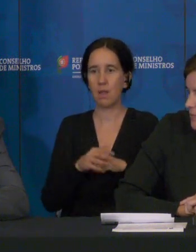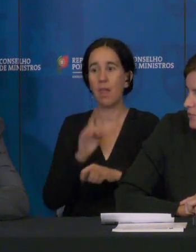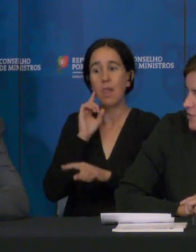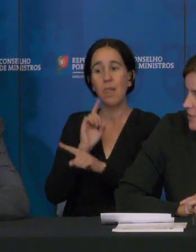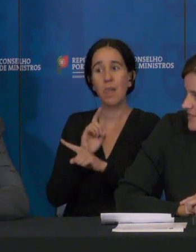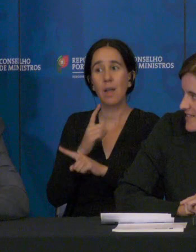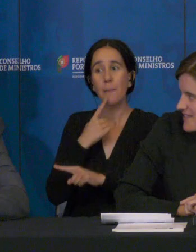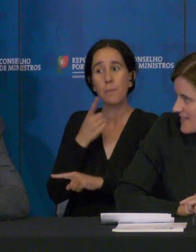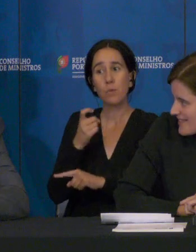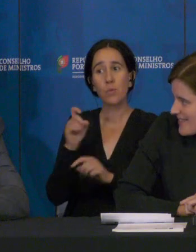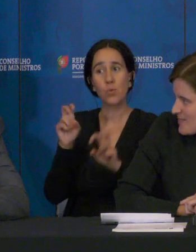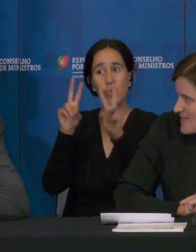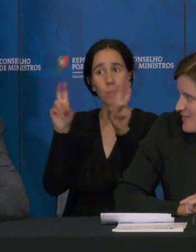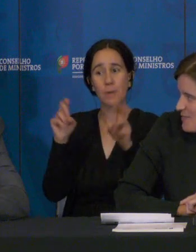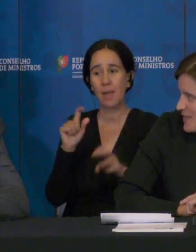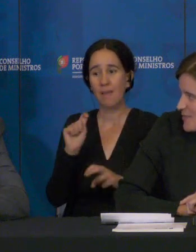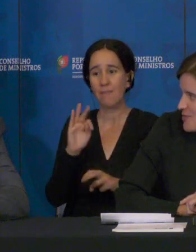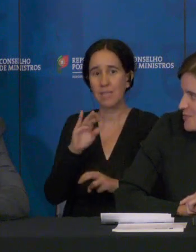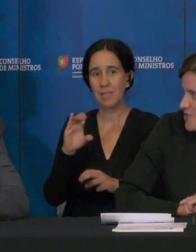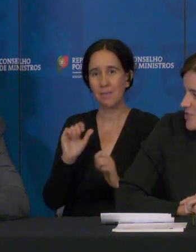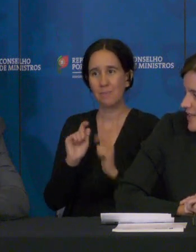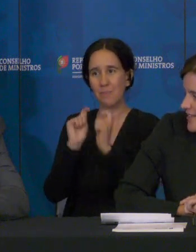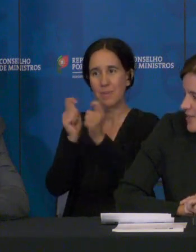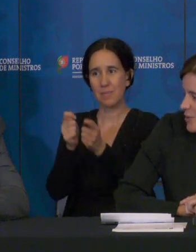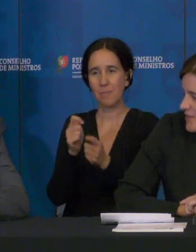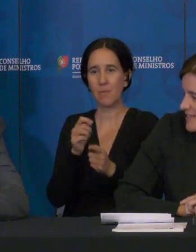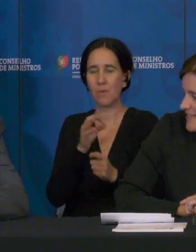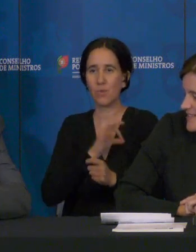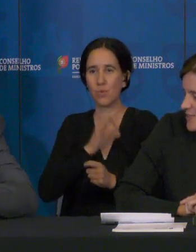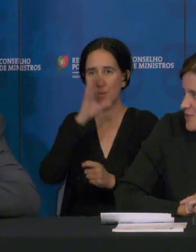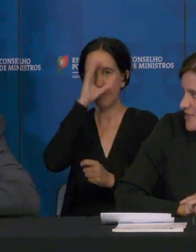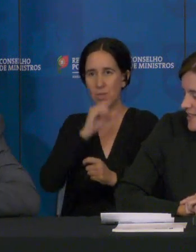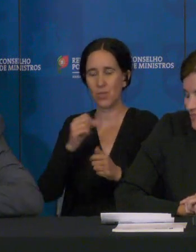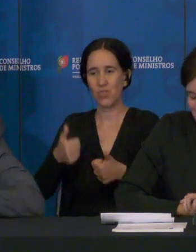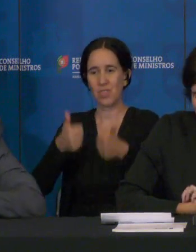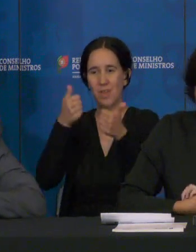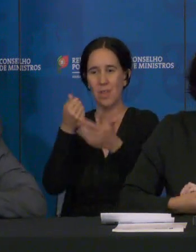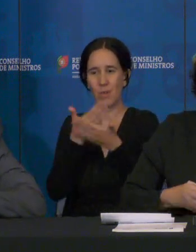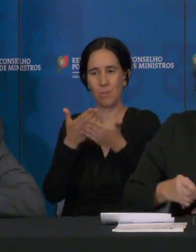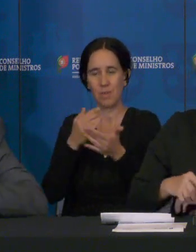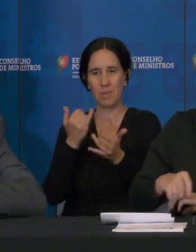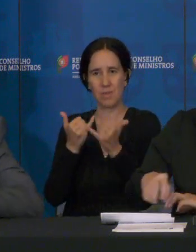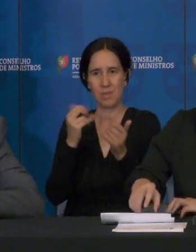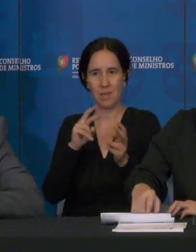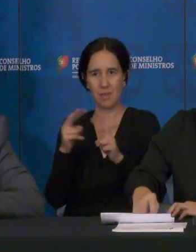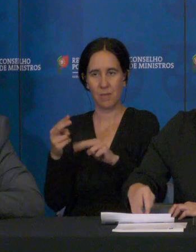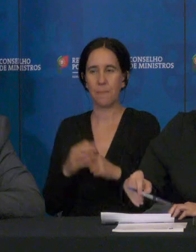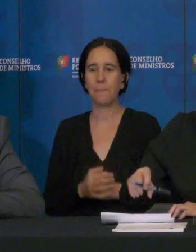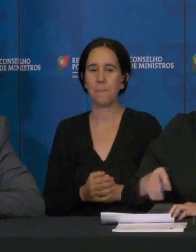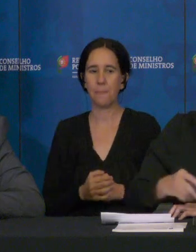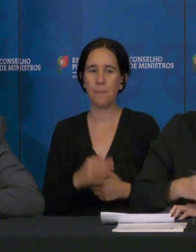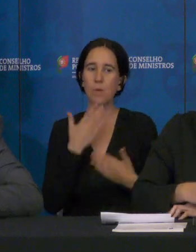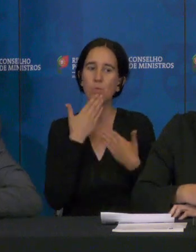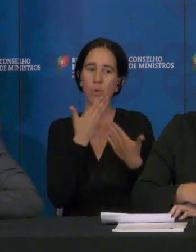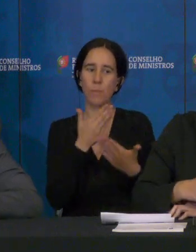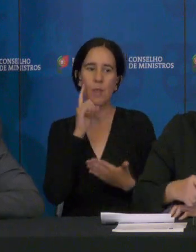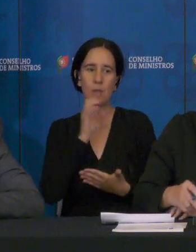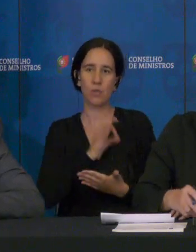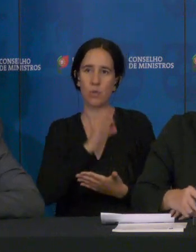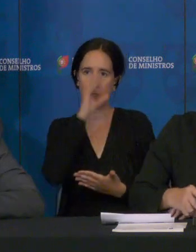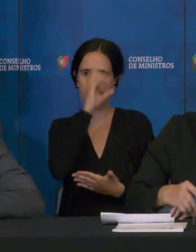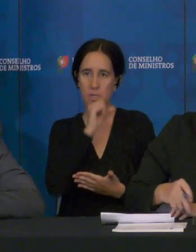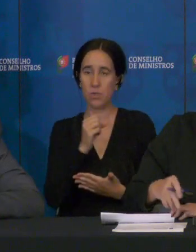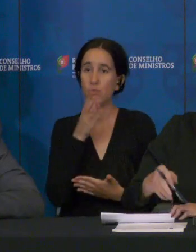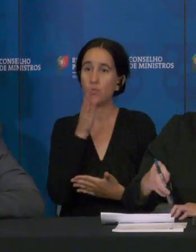à pergunta sobre a EFASEC, passava a palavra ao Sr. Ministro de Estado da Economia e da Transição Digital. Muito obrigado, Sra. Ministra. Como acabei de